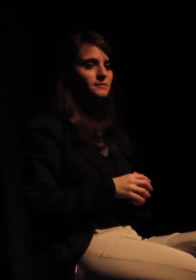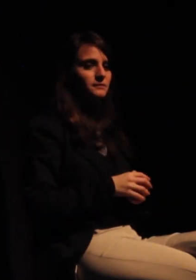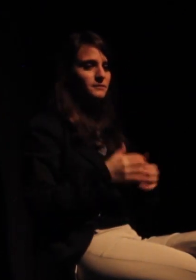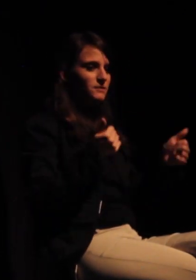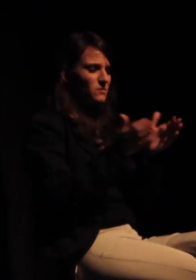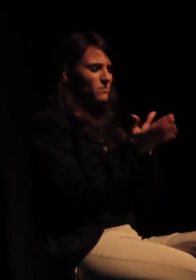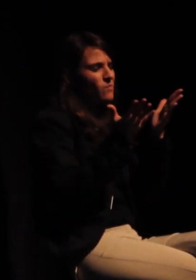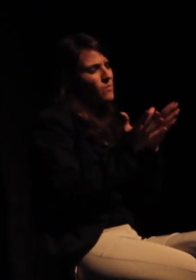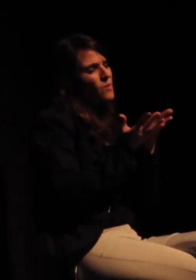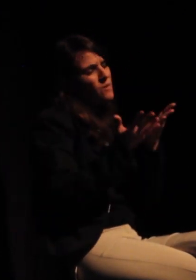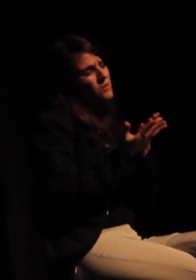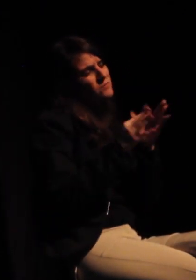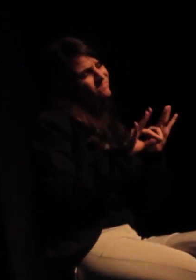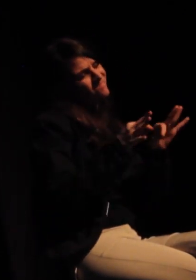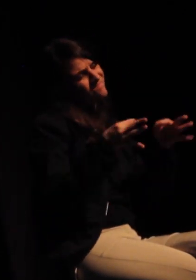muito pobre, é muito